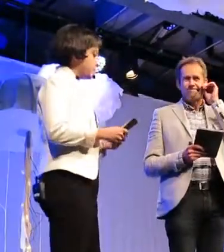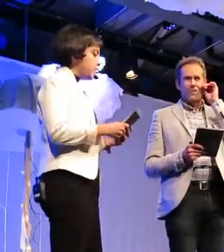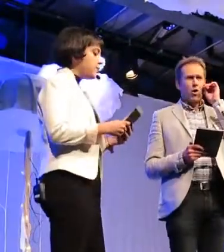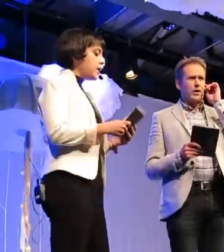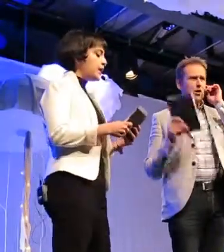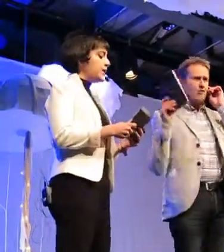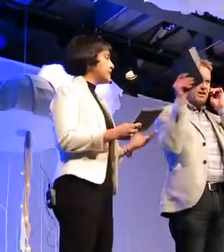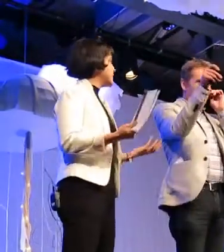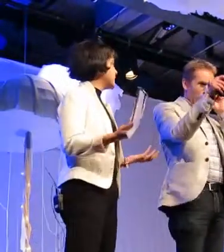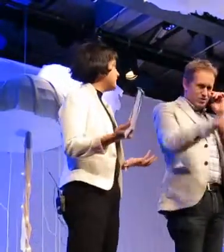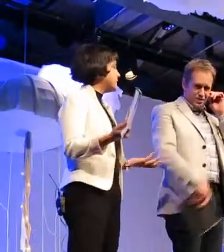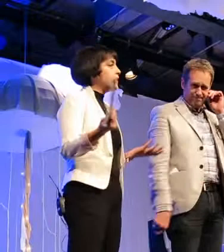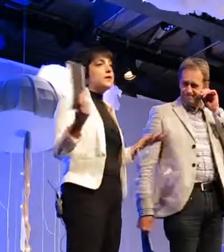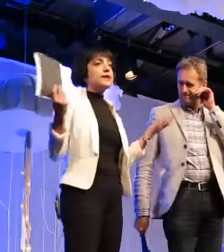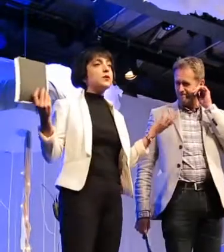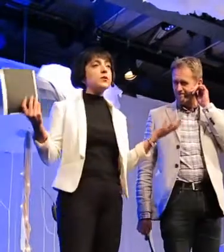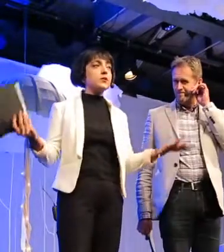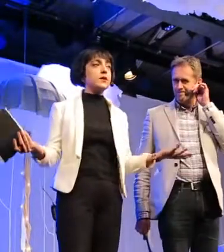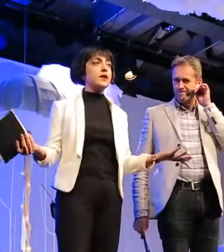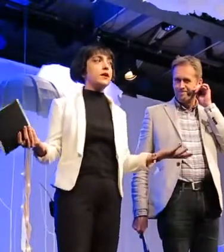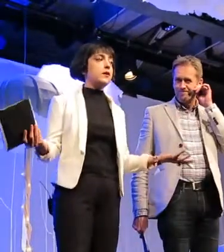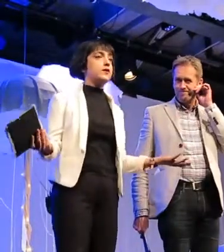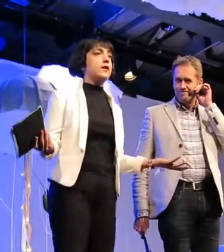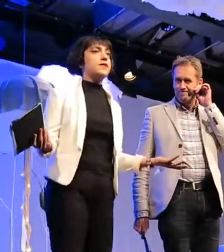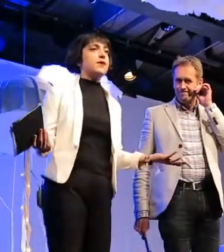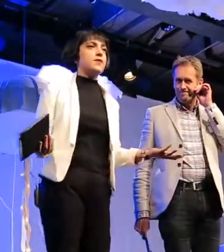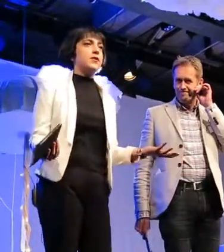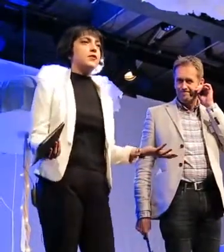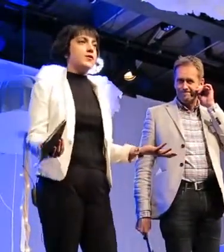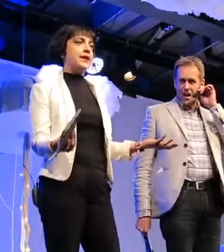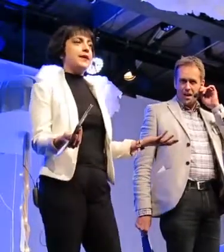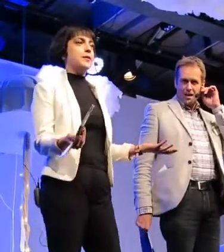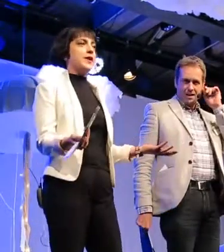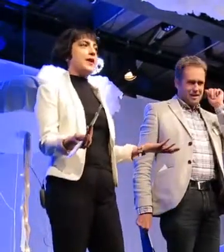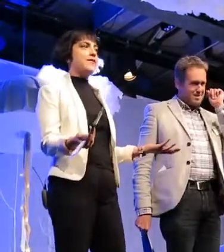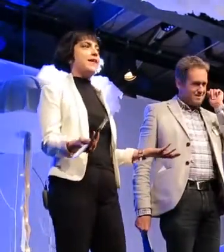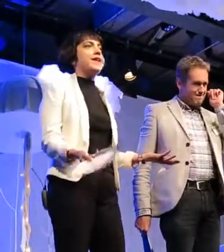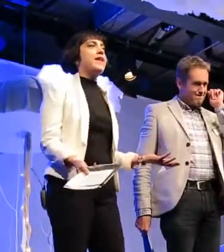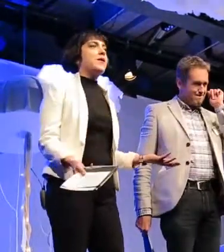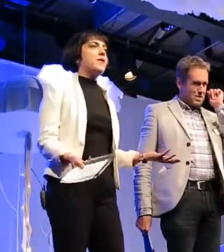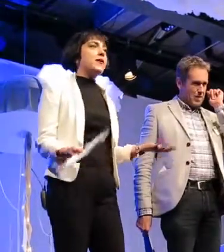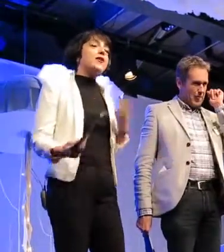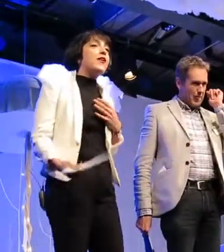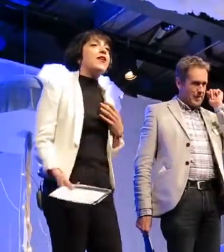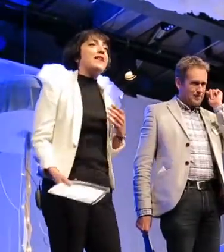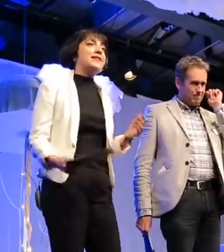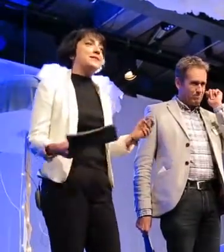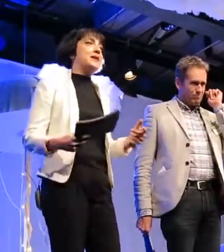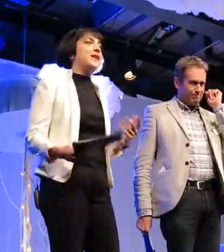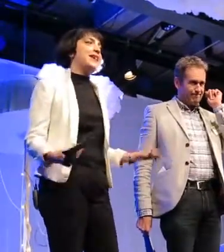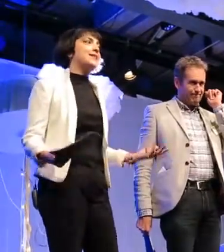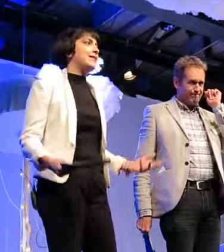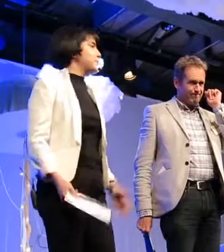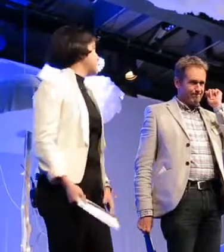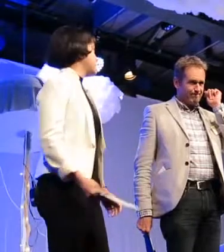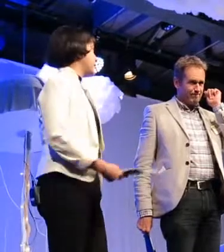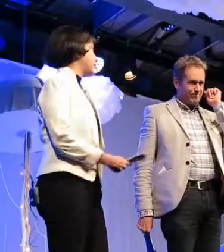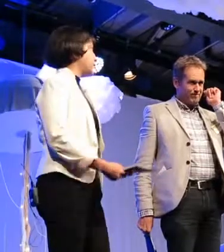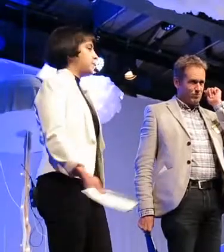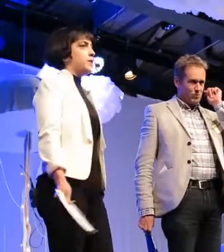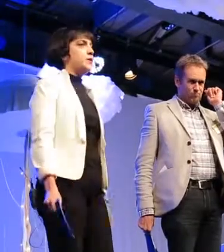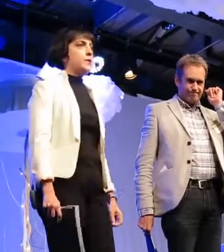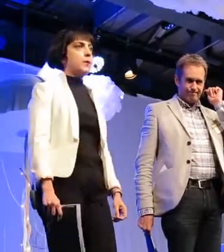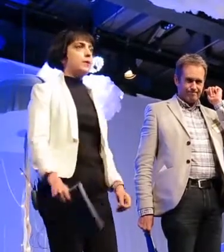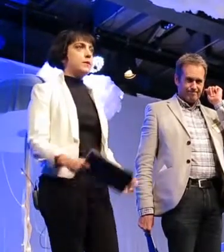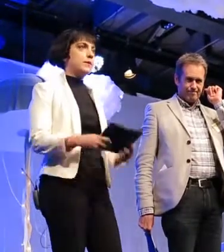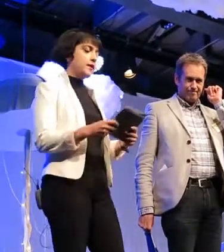Ja, så vi har en dag framför oss. Ja, vi har en sjukt lång dag framför oss. Drick mycket kaffe och var kvar, annars blir jag ensam och